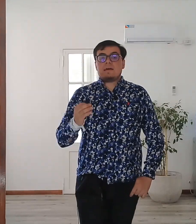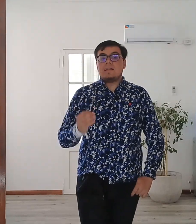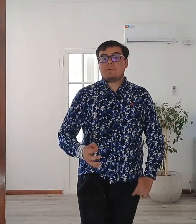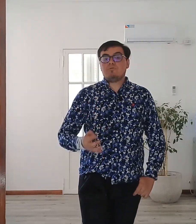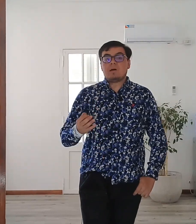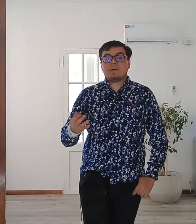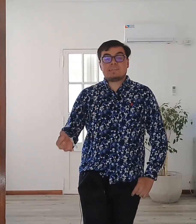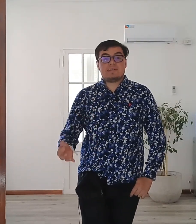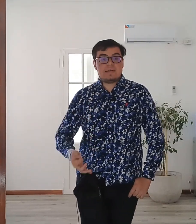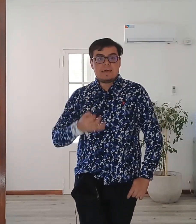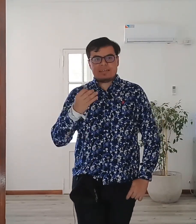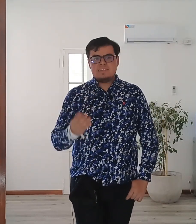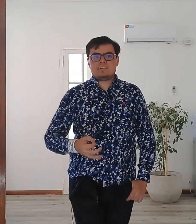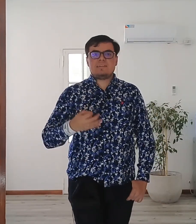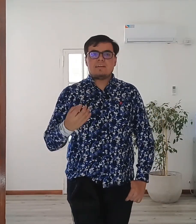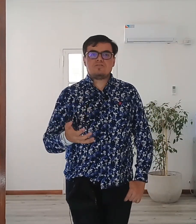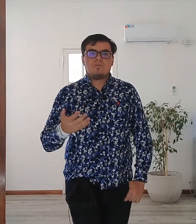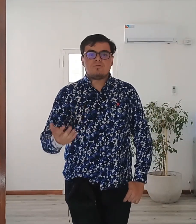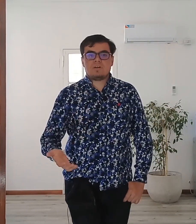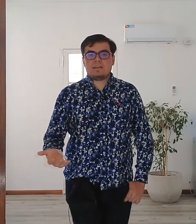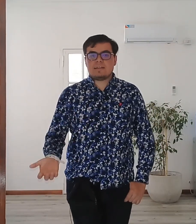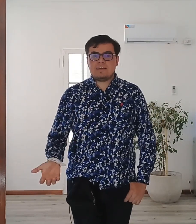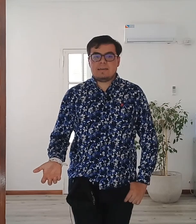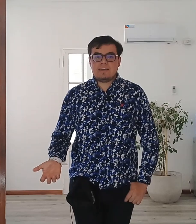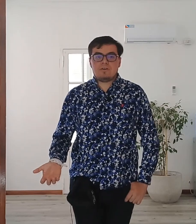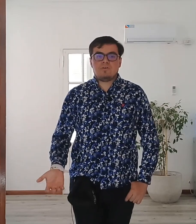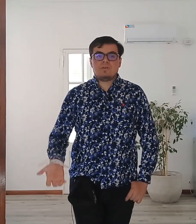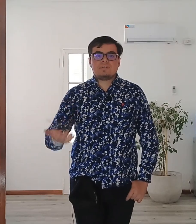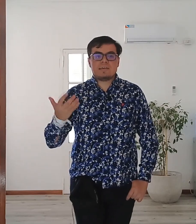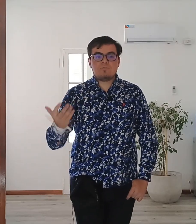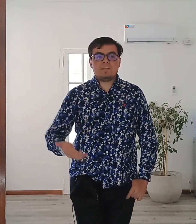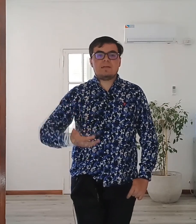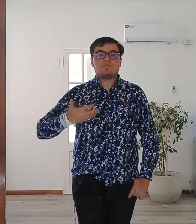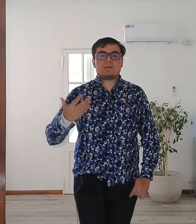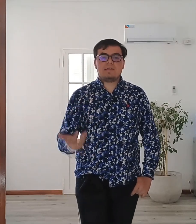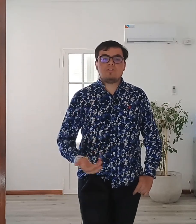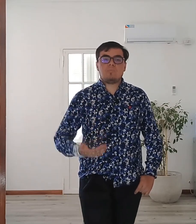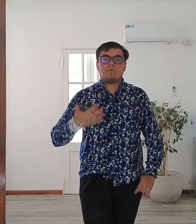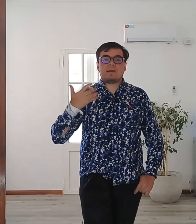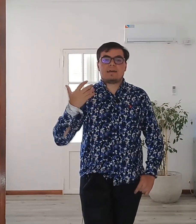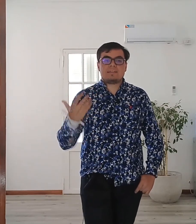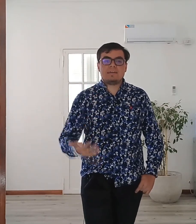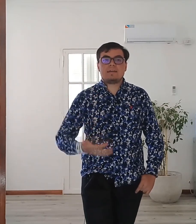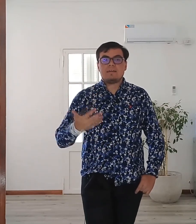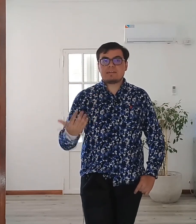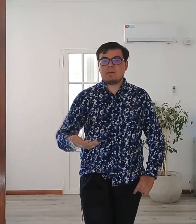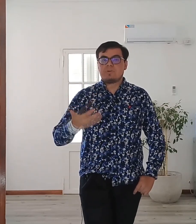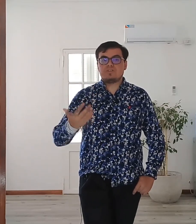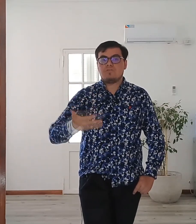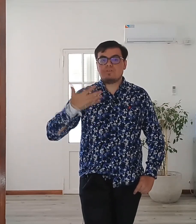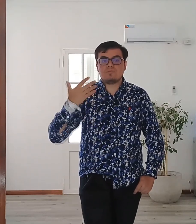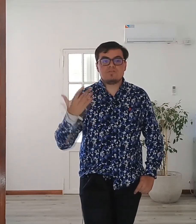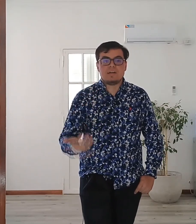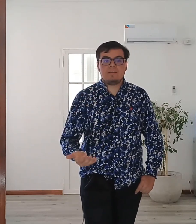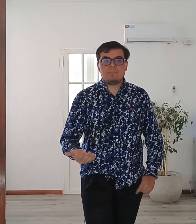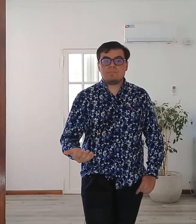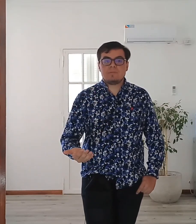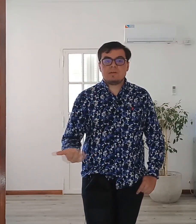La pregunta pasa a ser, ¿existe derecho de autor en el arte callejero? ¿Se encuentra protegido por la garantía de la libertad de expresión constitucional?